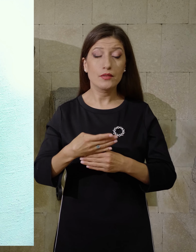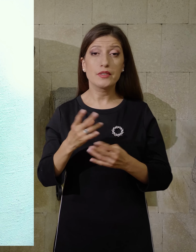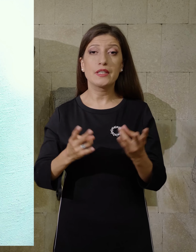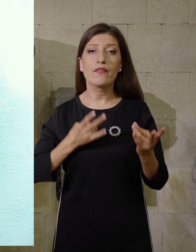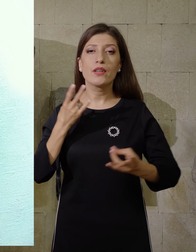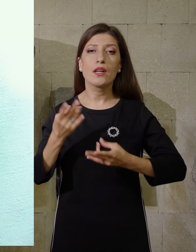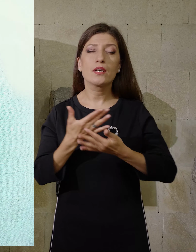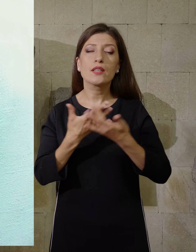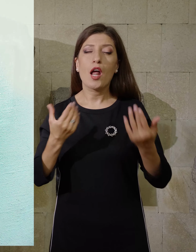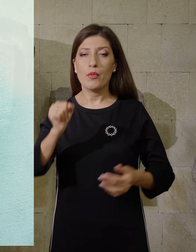տարբեր աստվածություններին։